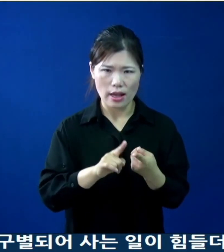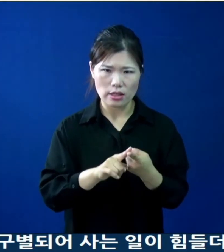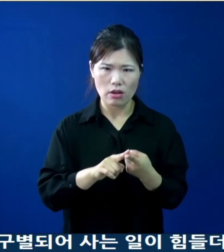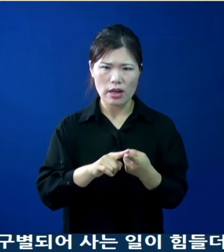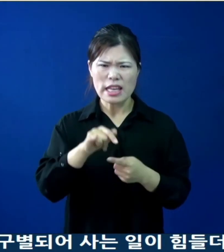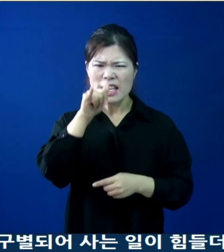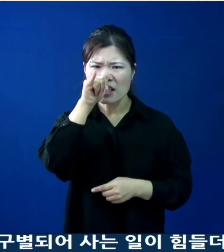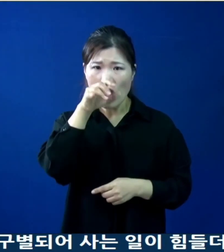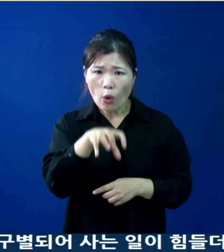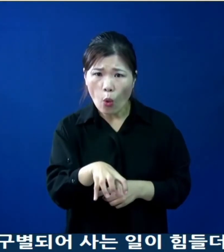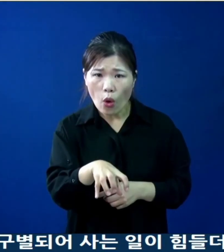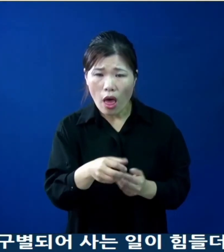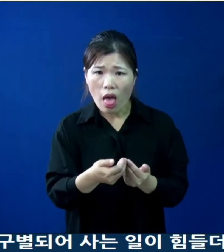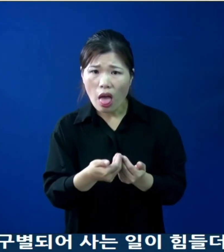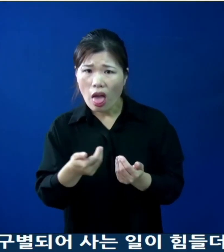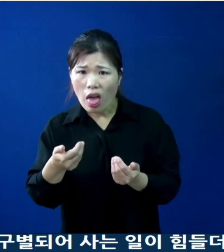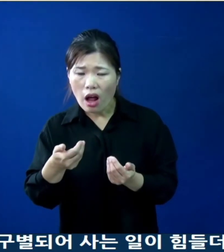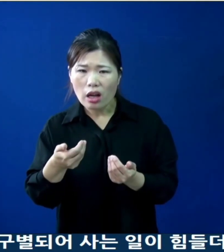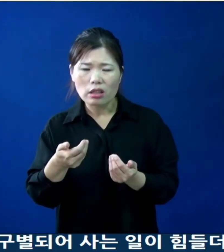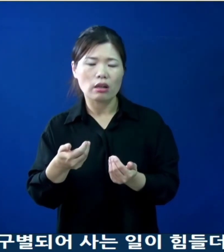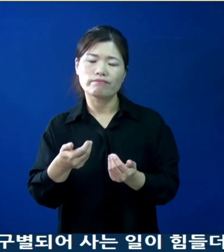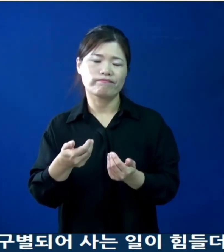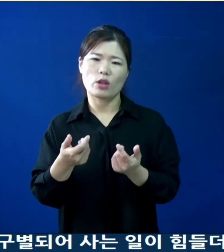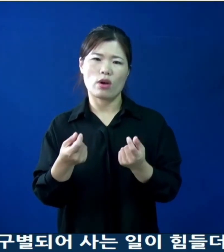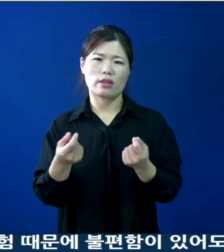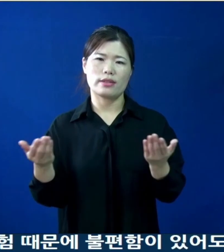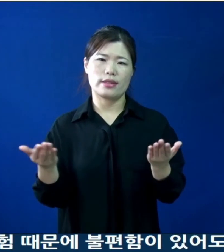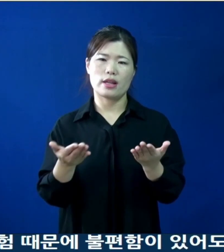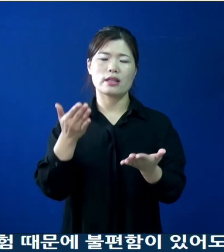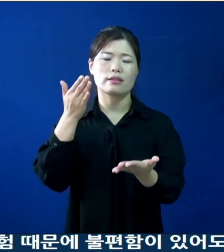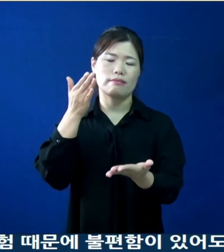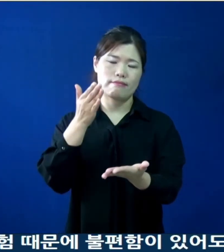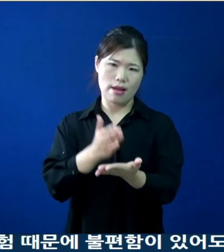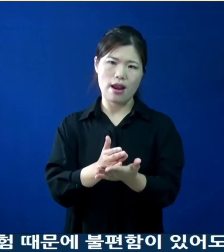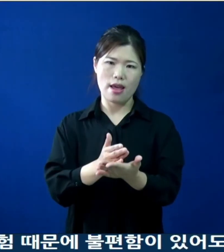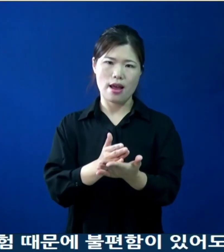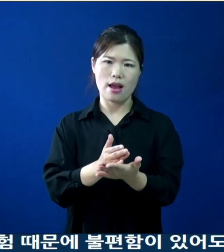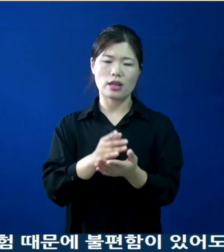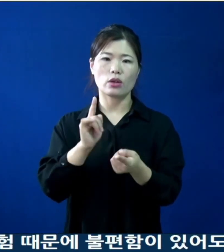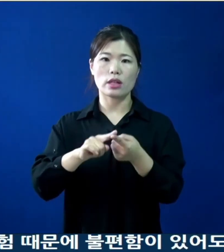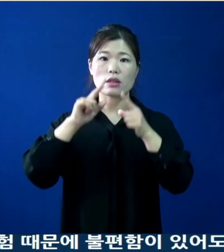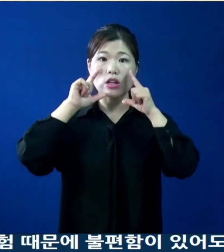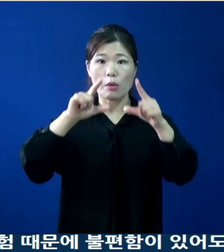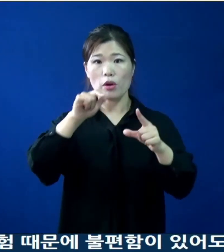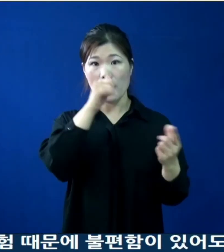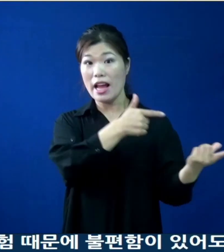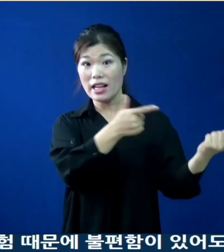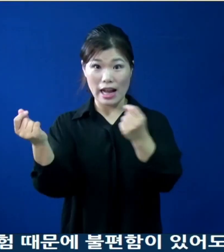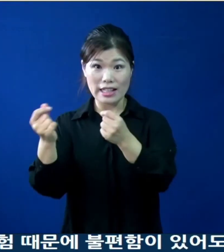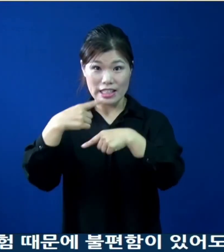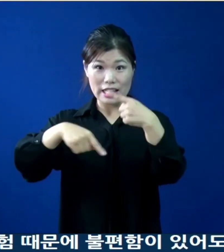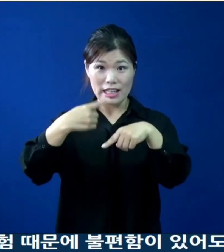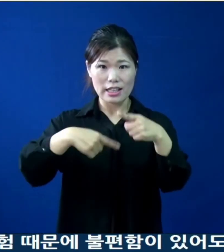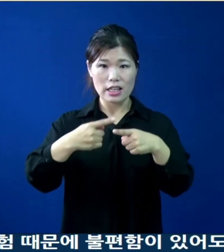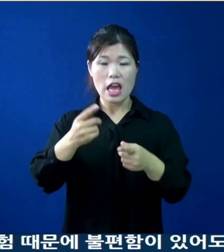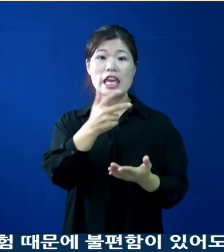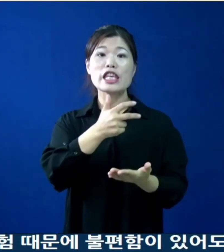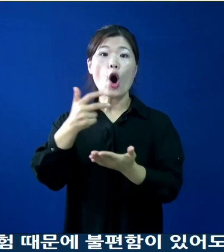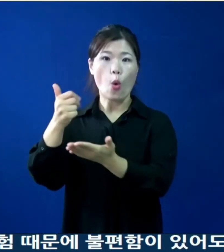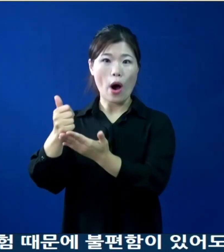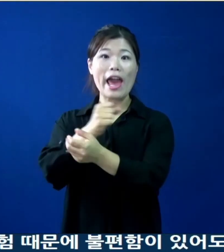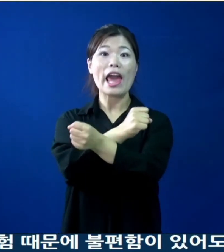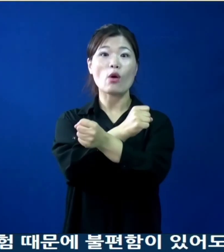자리를 떠나는 그런 일을 행하지 말라 선포하는 겁니다. 따라하십시다. 여호와의